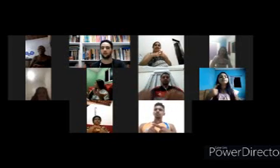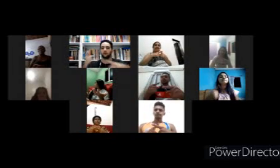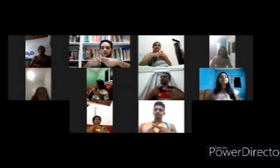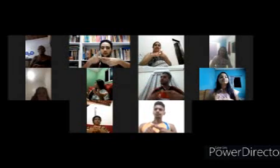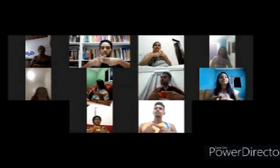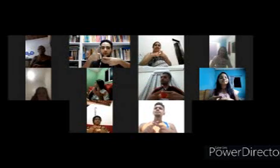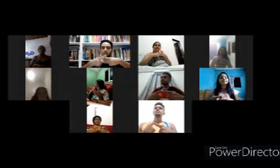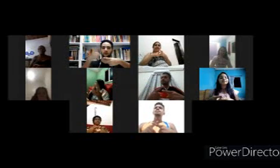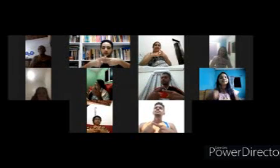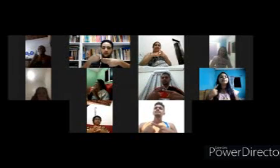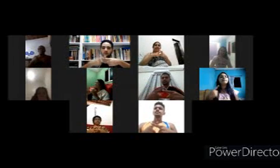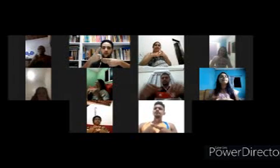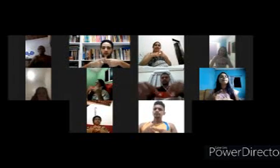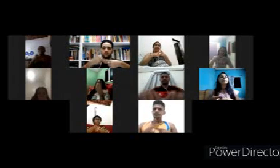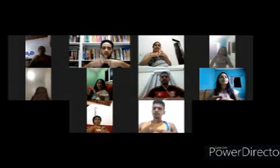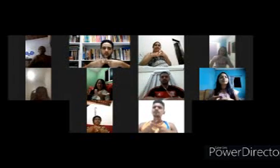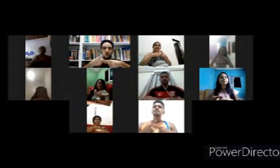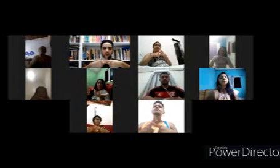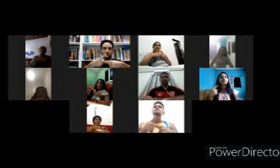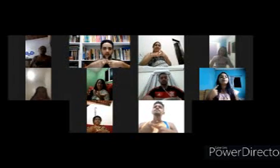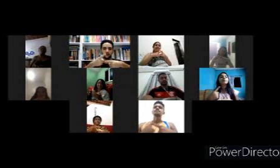Isso. Bati os 2 dedinhos, os 2 indicadores.